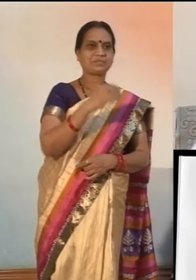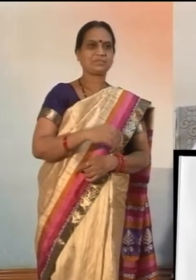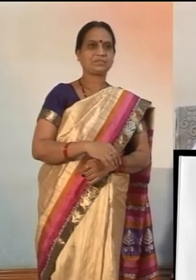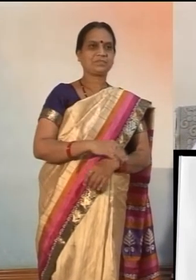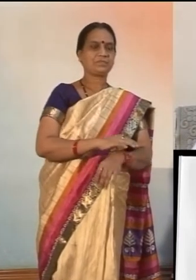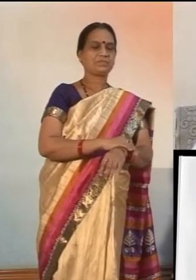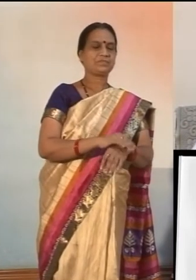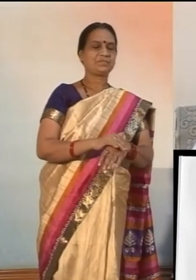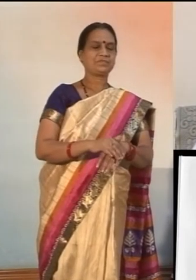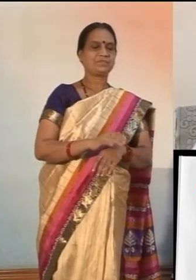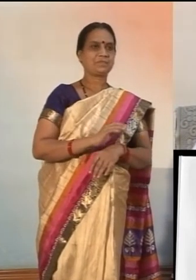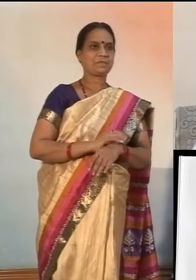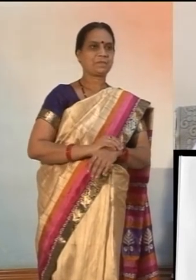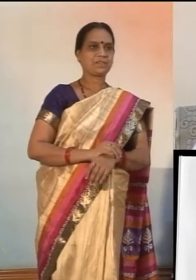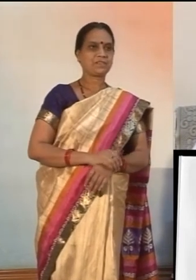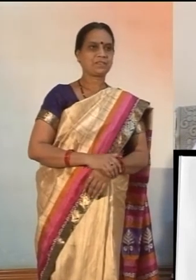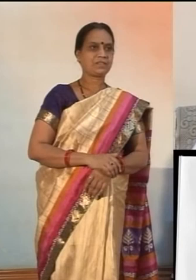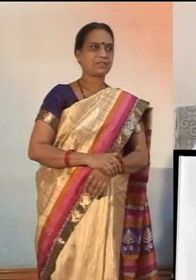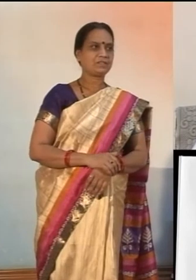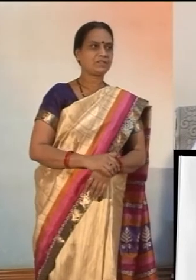छूकर ही महसूस करते थे।